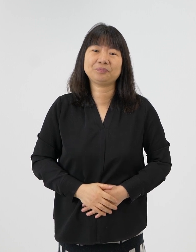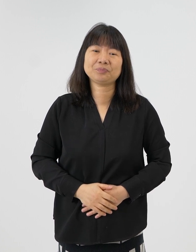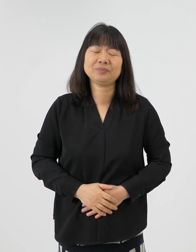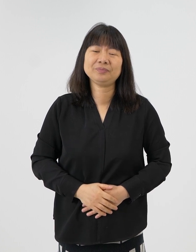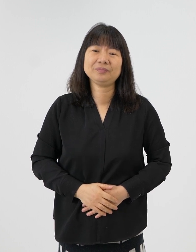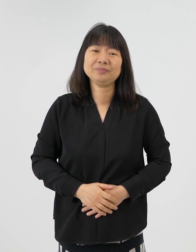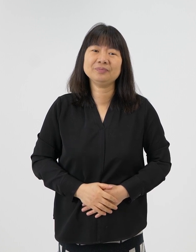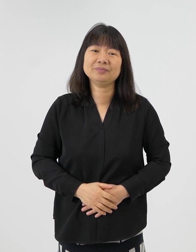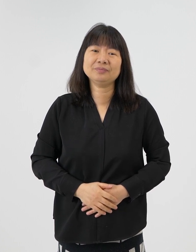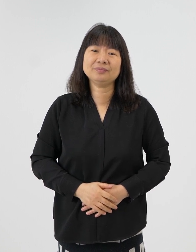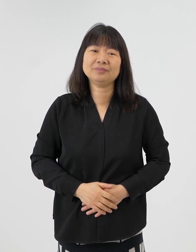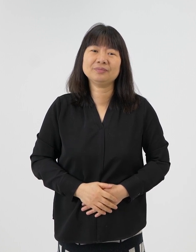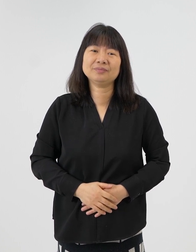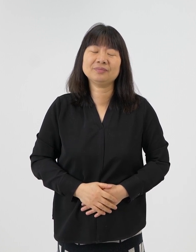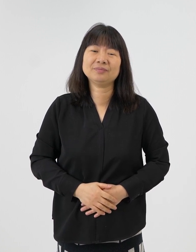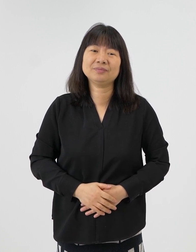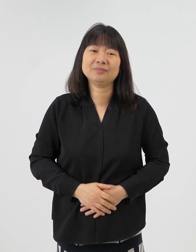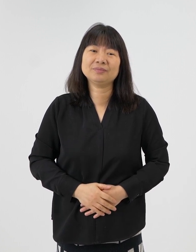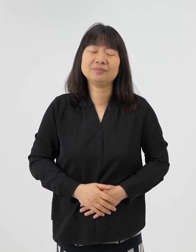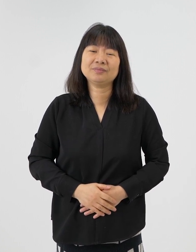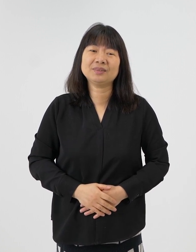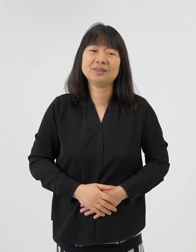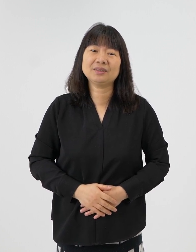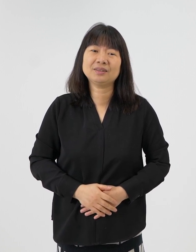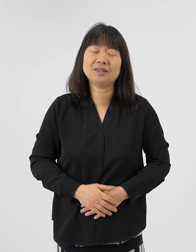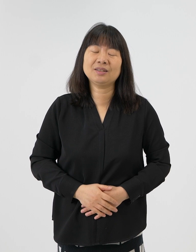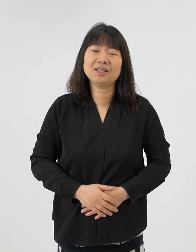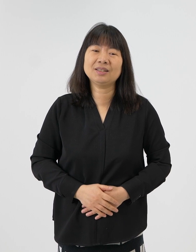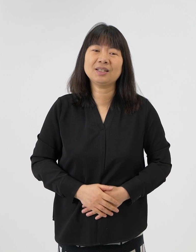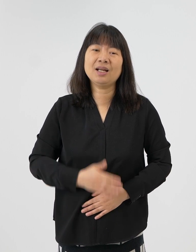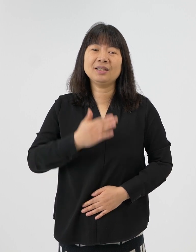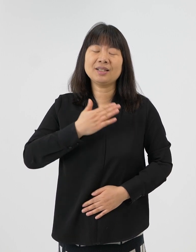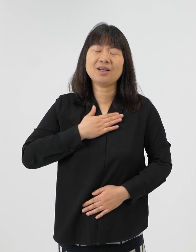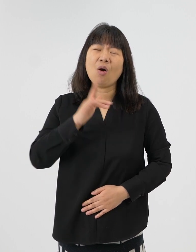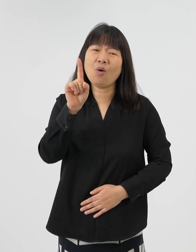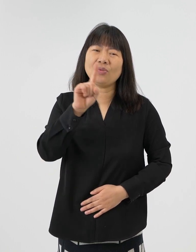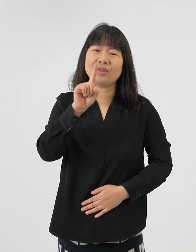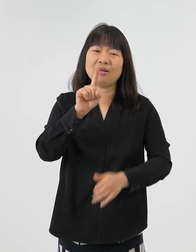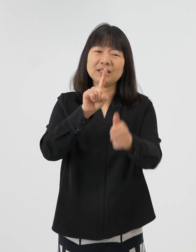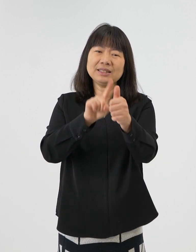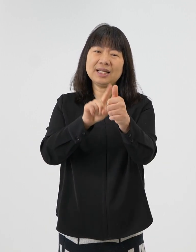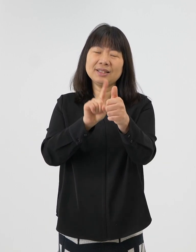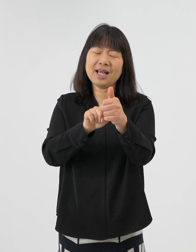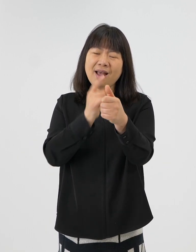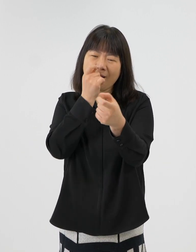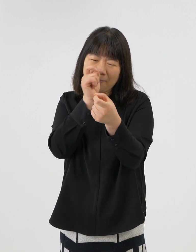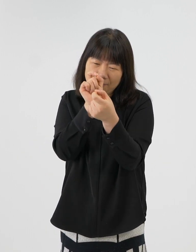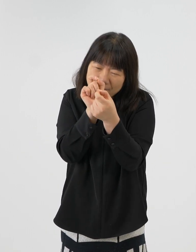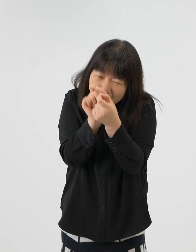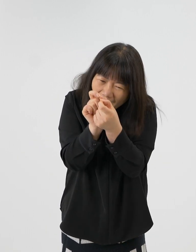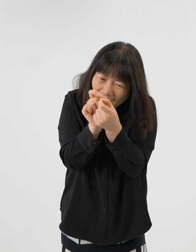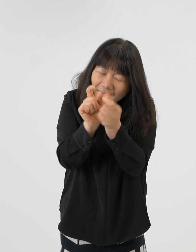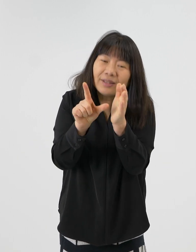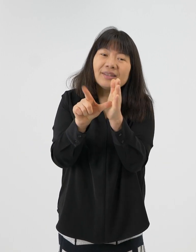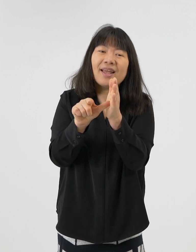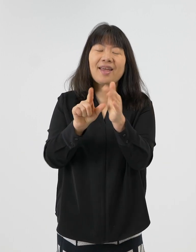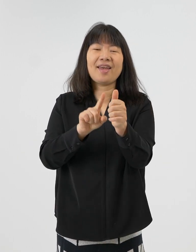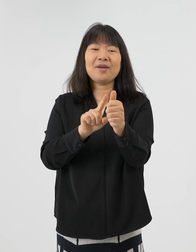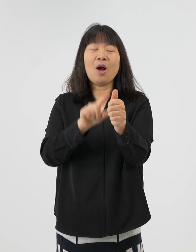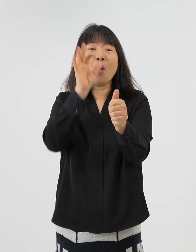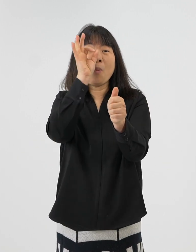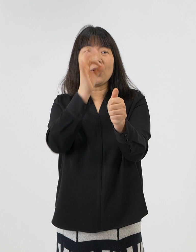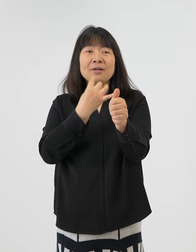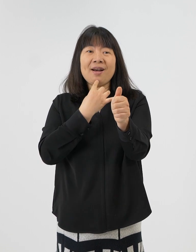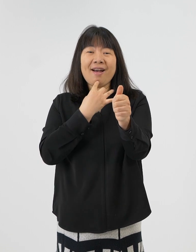대상에게 철저히 밀착되어 있는 상태일 때 그 대상을 즐거워하는 겁니다. 근데 그